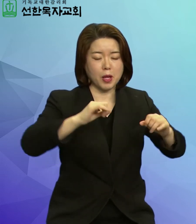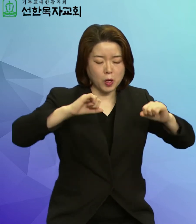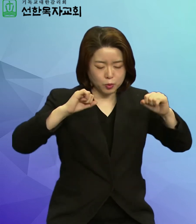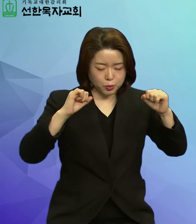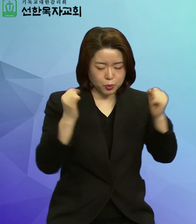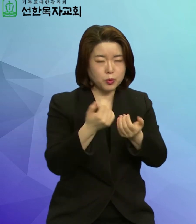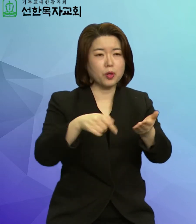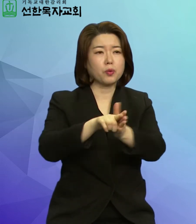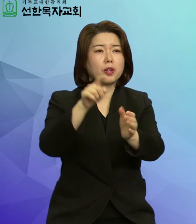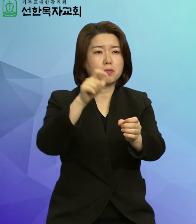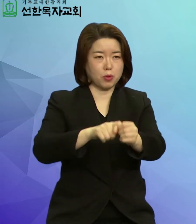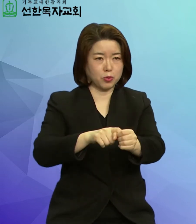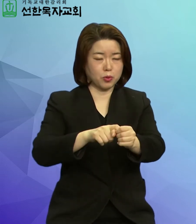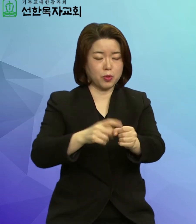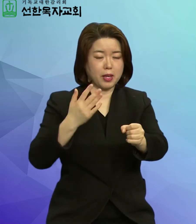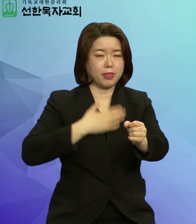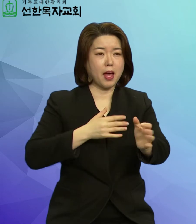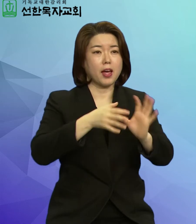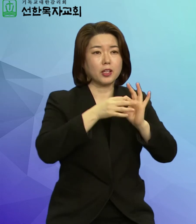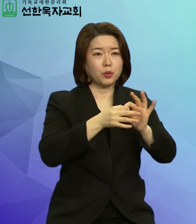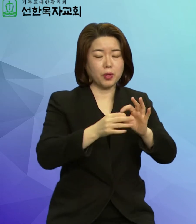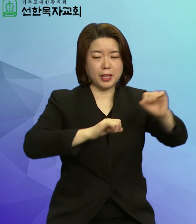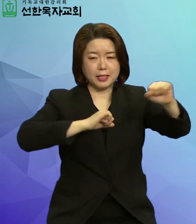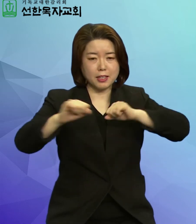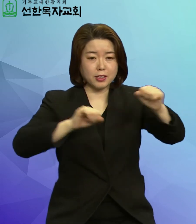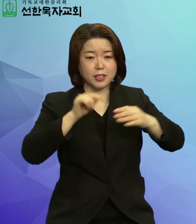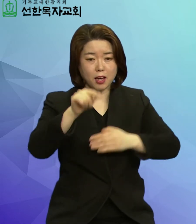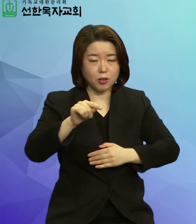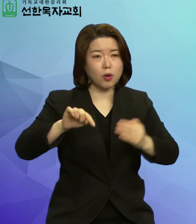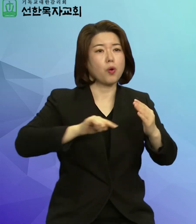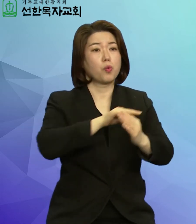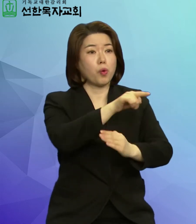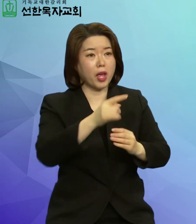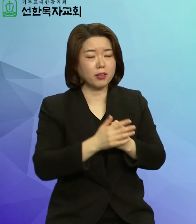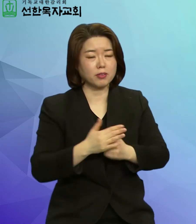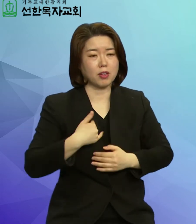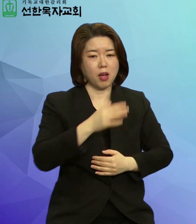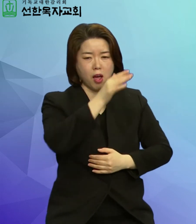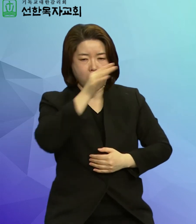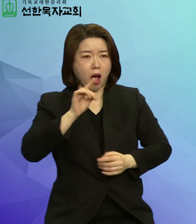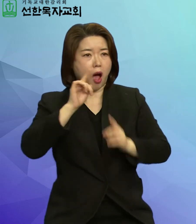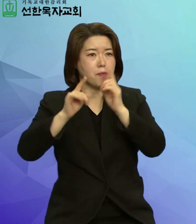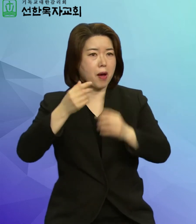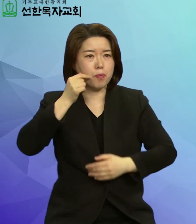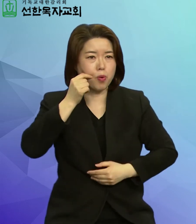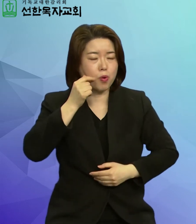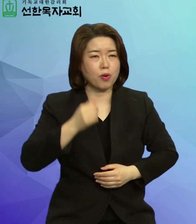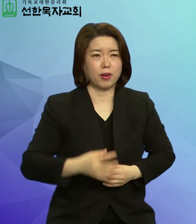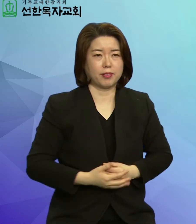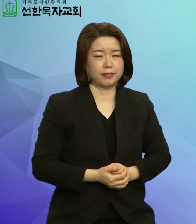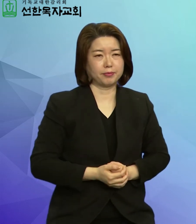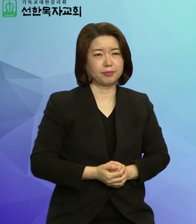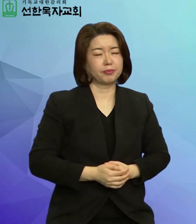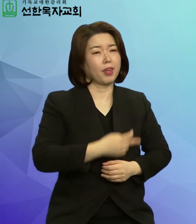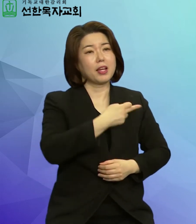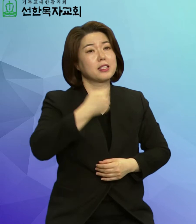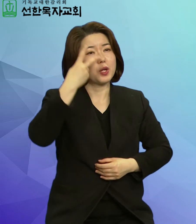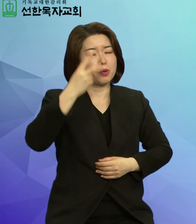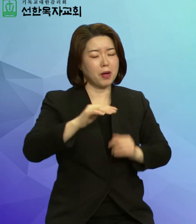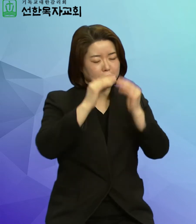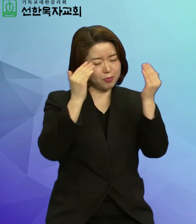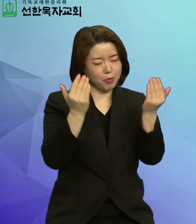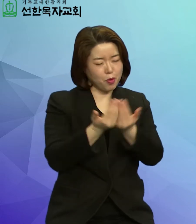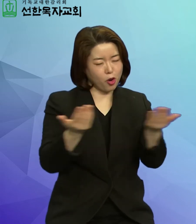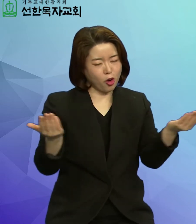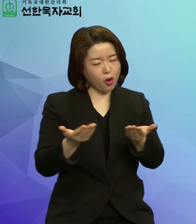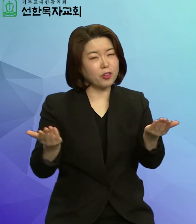이방인들을 순종하게 하기 위하여 나를 통하여 역사하신 것 외에는 내가 감히 말하지 아니하노라. 사도